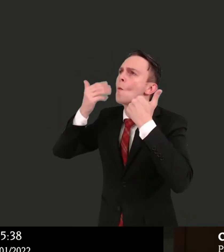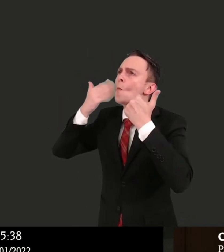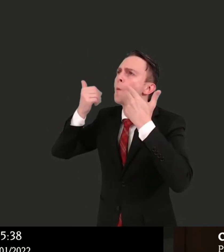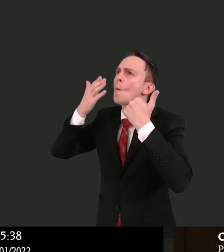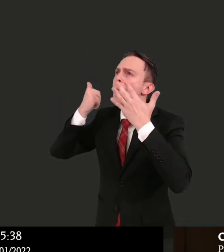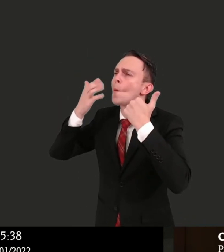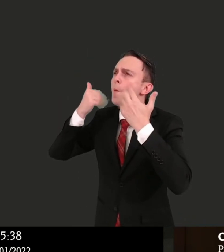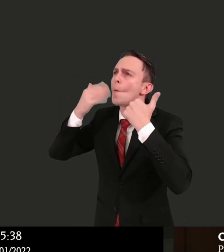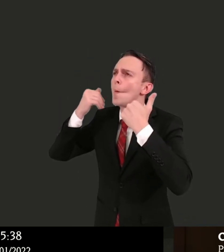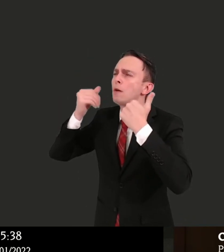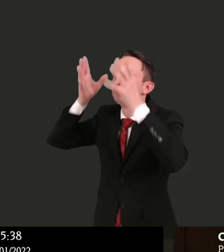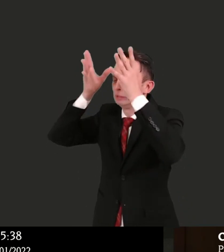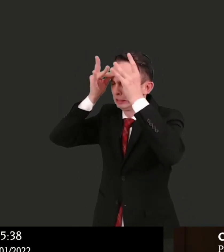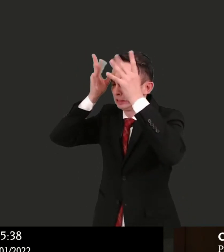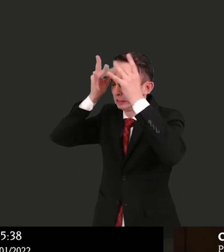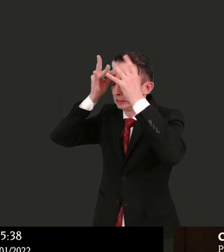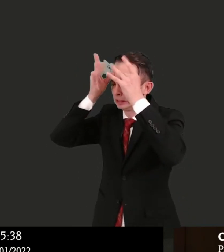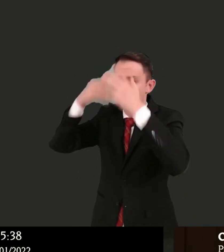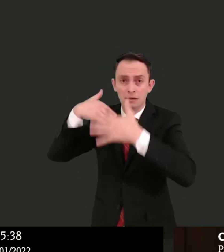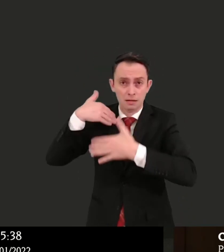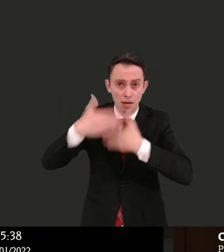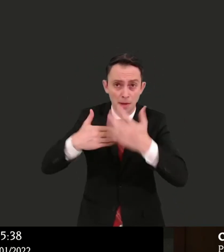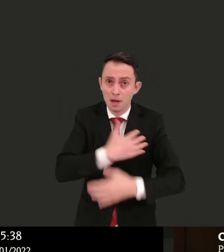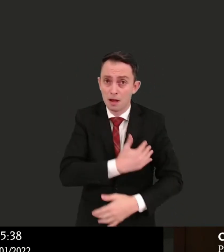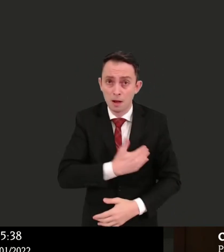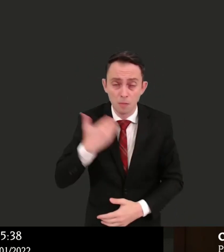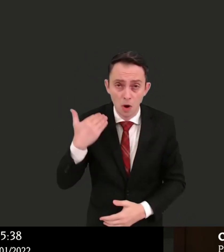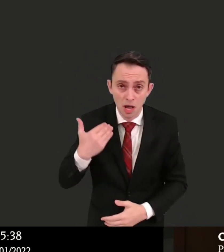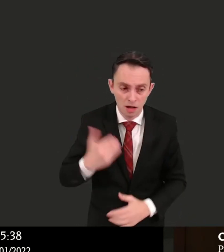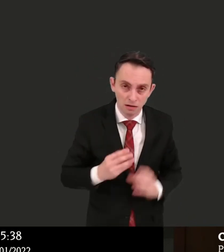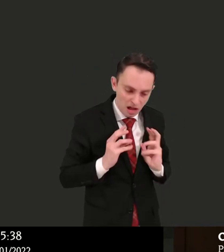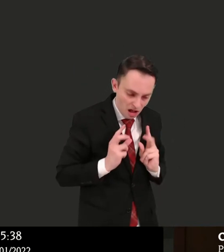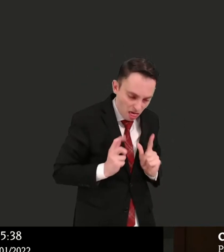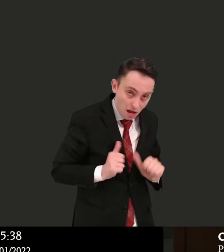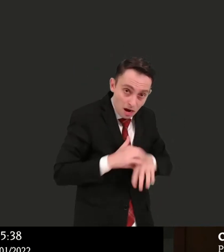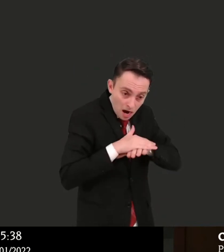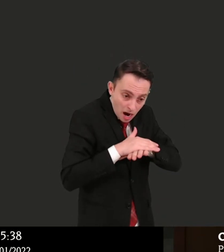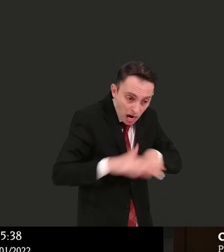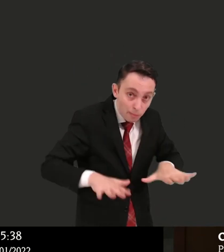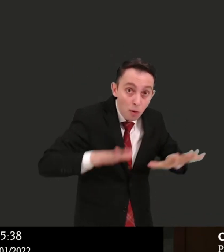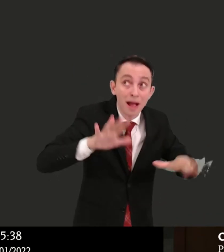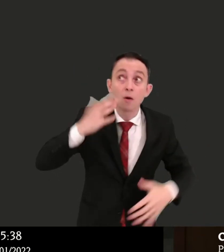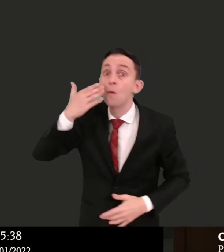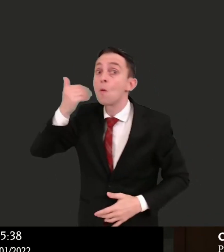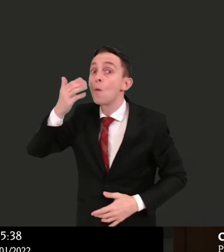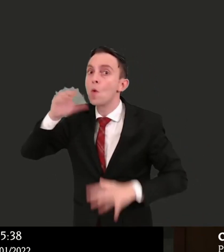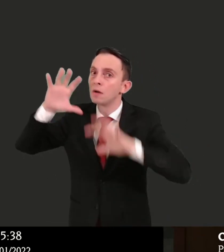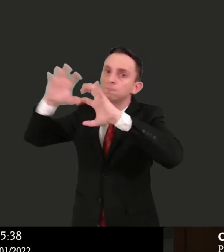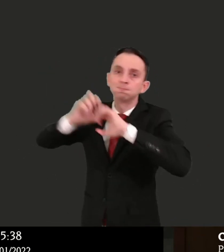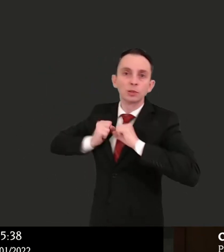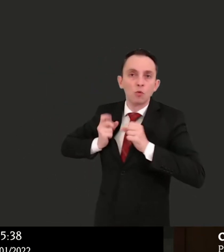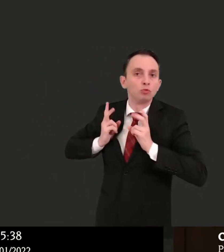que aqueles homens não entendiam, mas nós entendemos hoje. Ele falava algumas coisas que eles ficavam